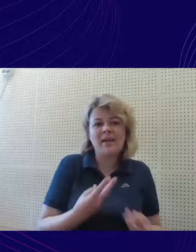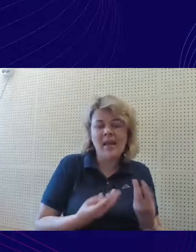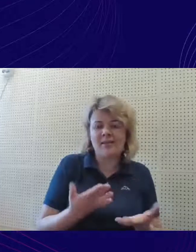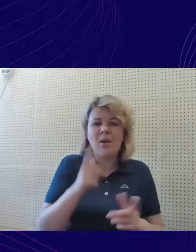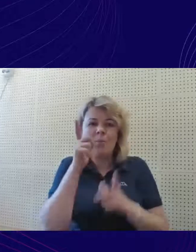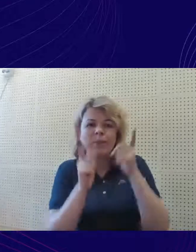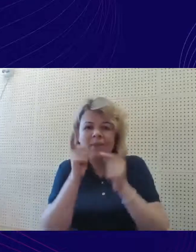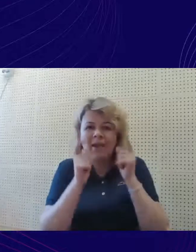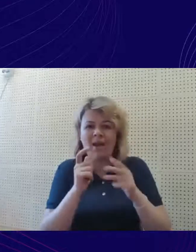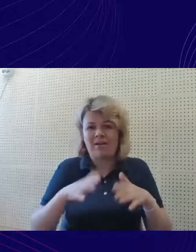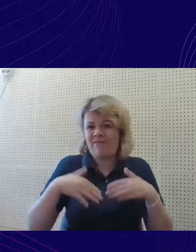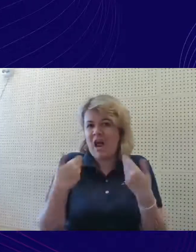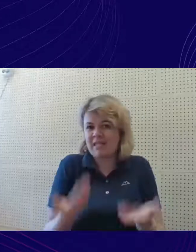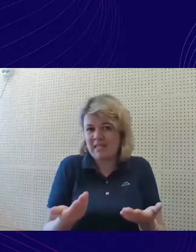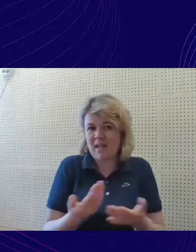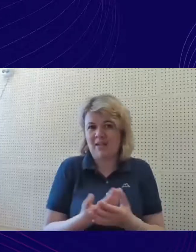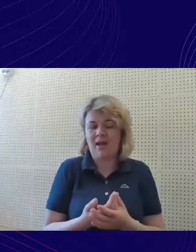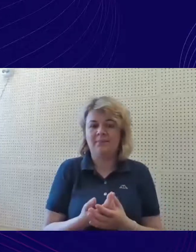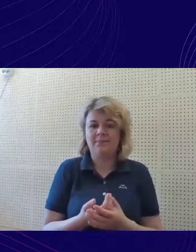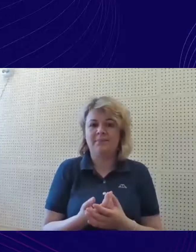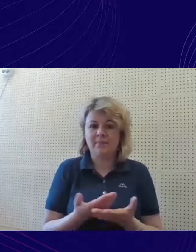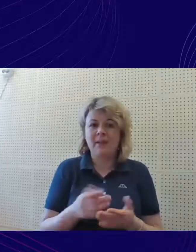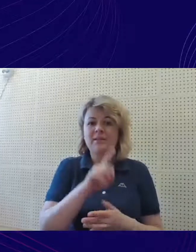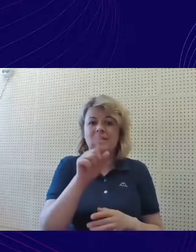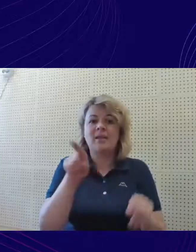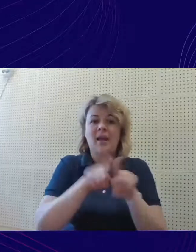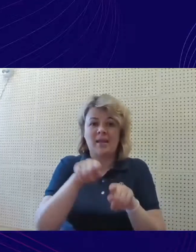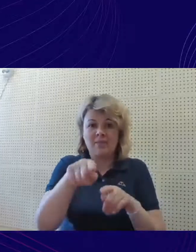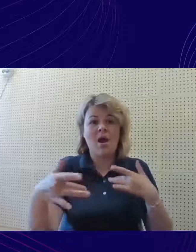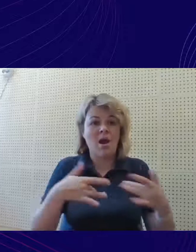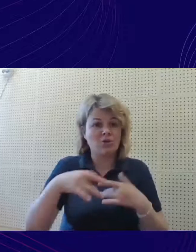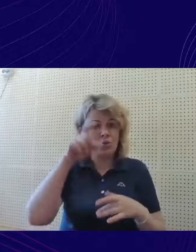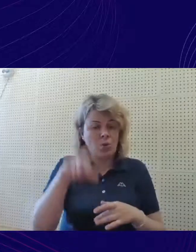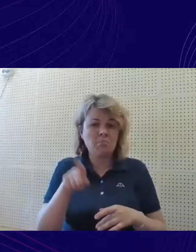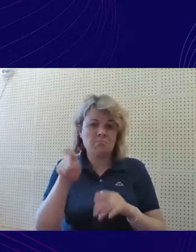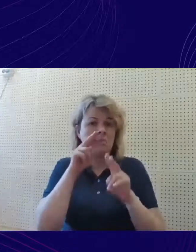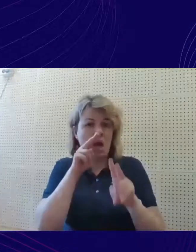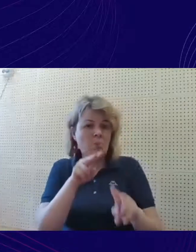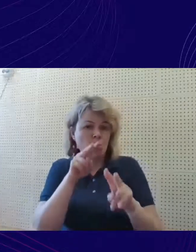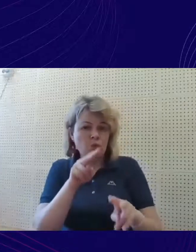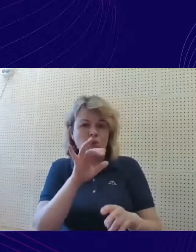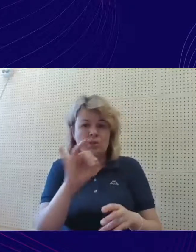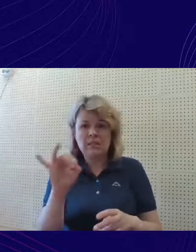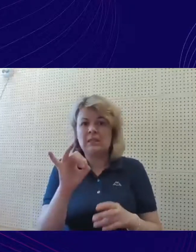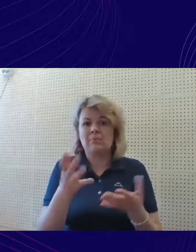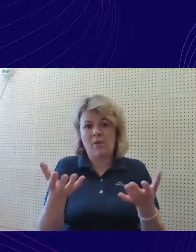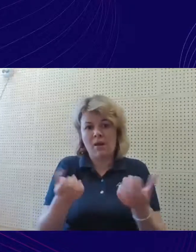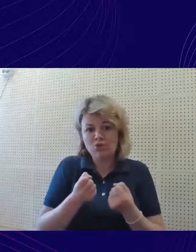какая-то выразительная, да. И за таким актером наблюдаешь и получаешь